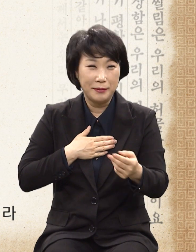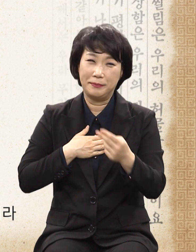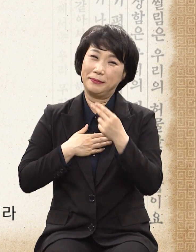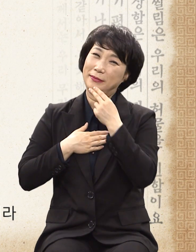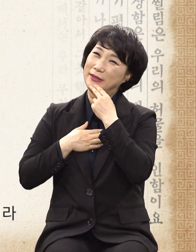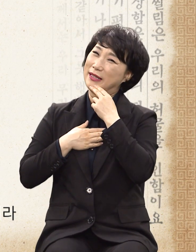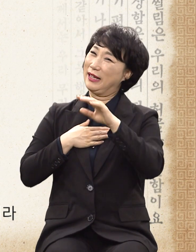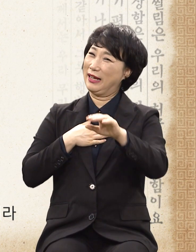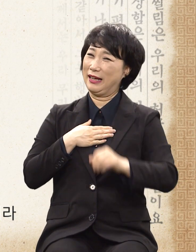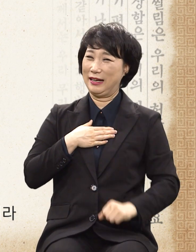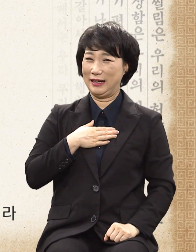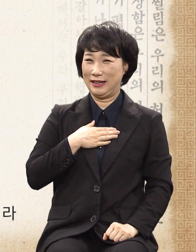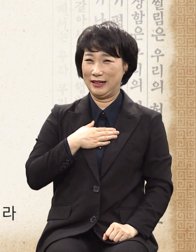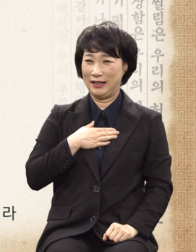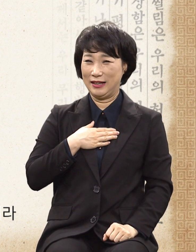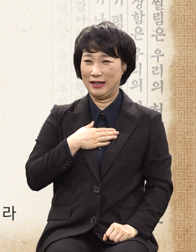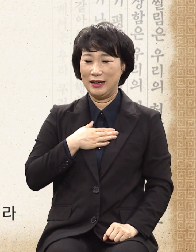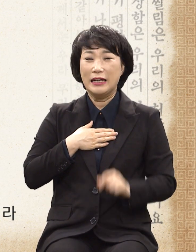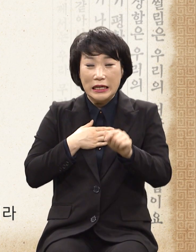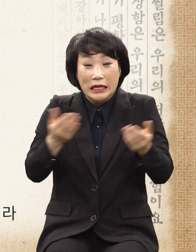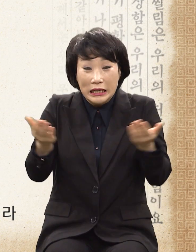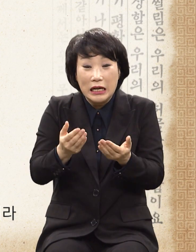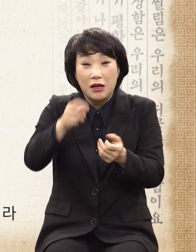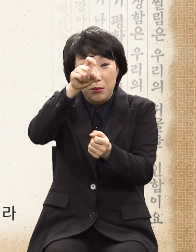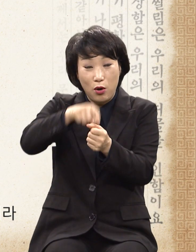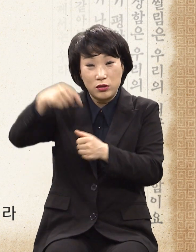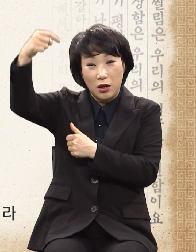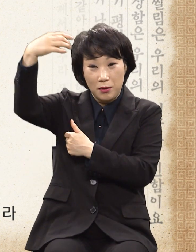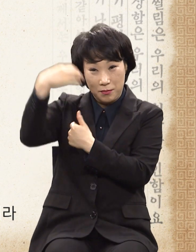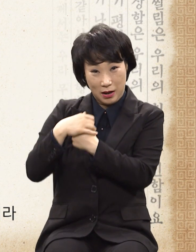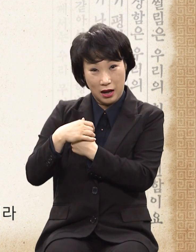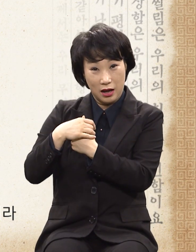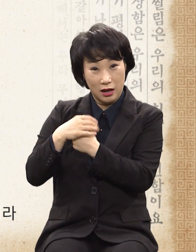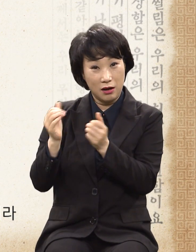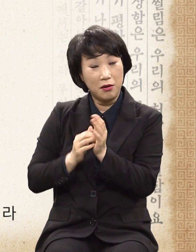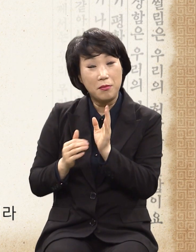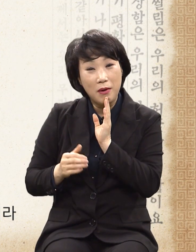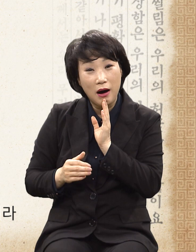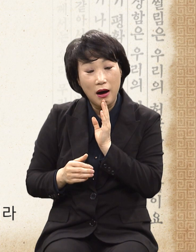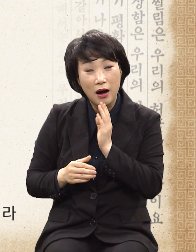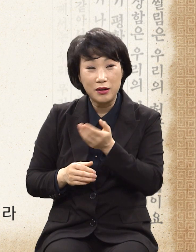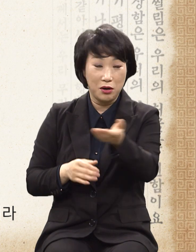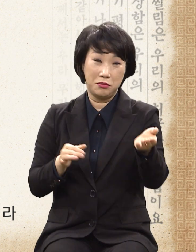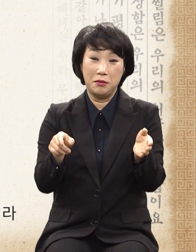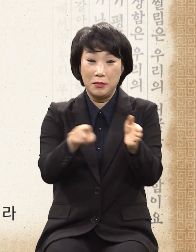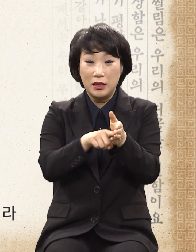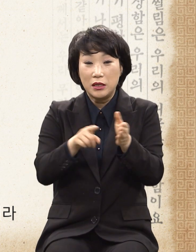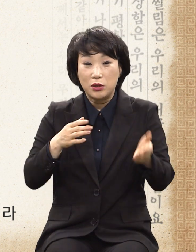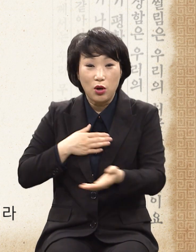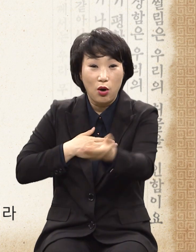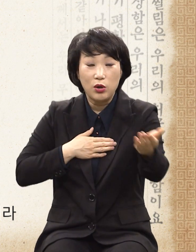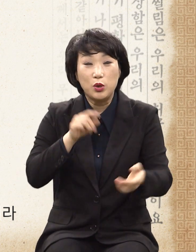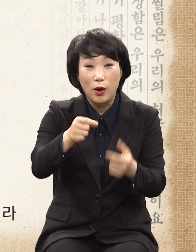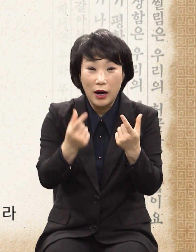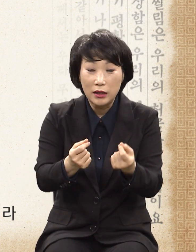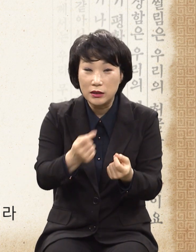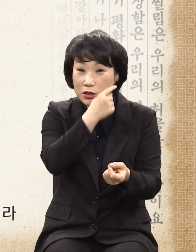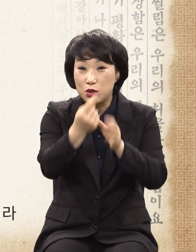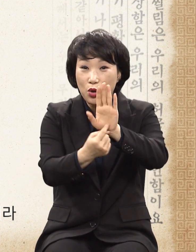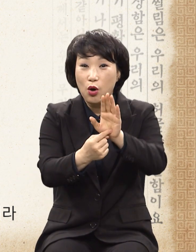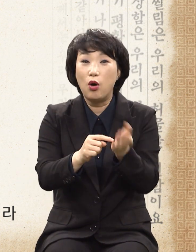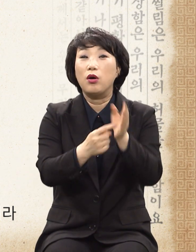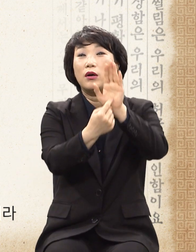안 하잖아요. 이 일을 하라고 맡겼는데, 그래서 믿는 자들에게는 이런